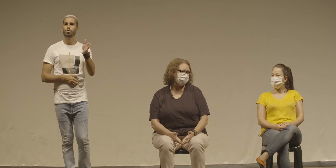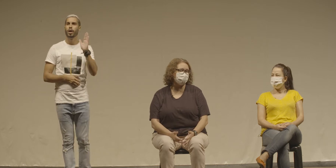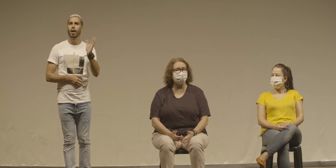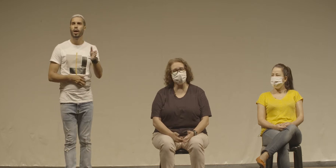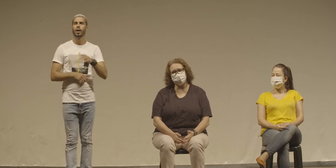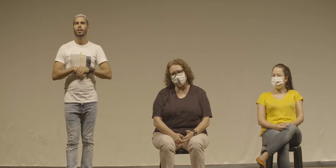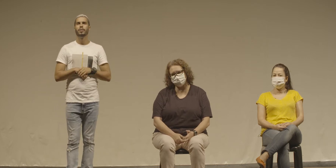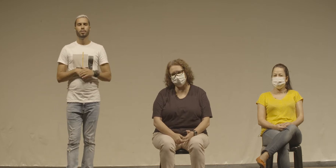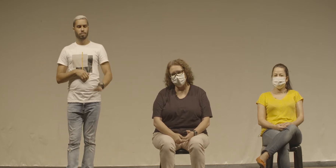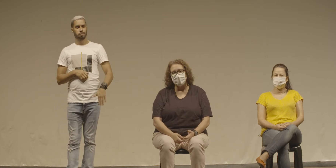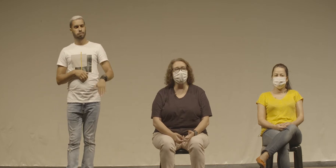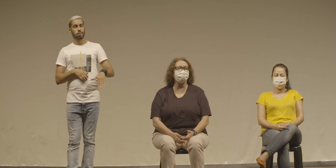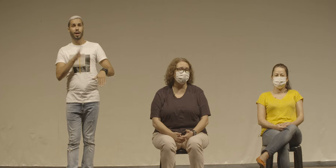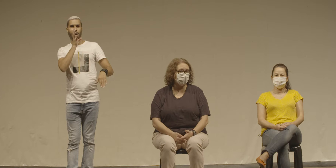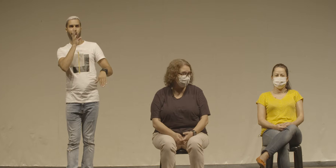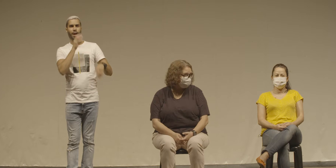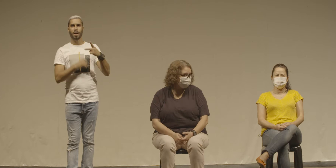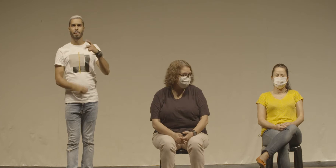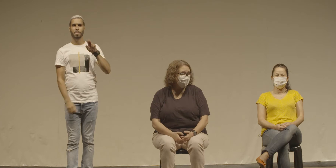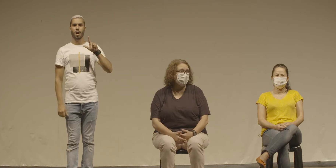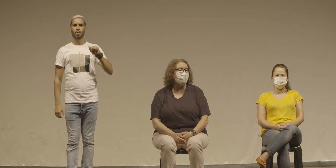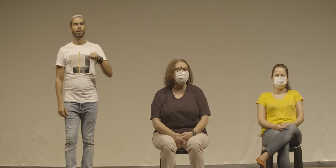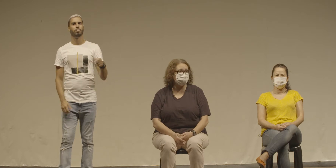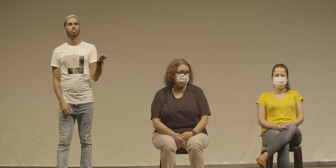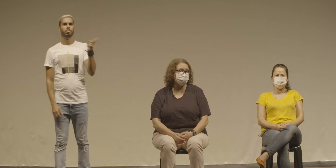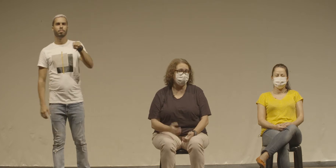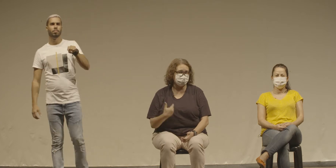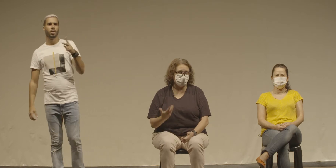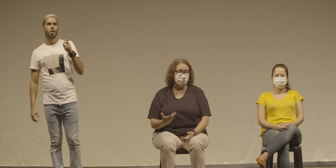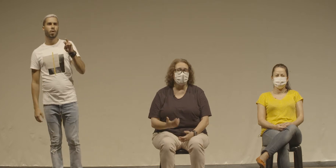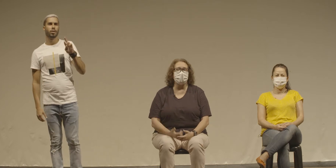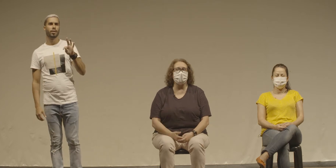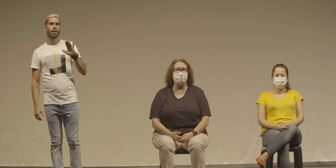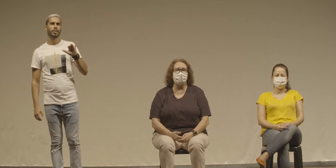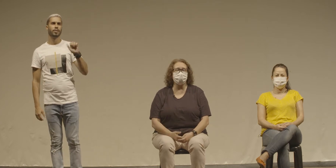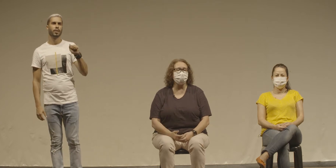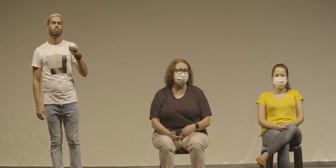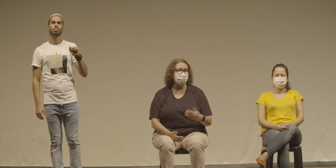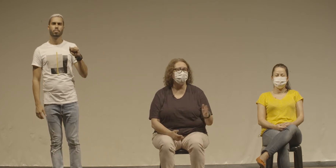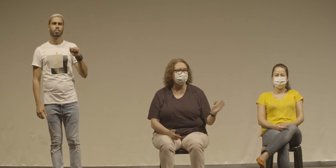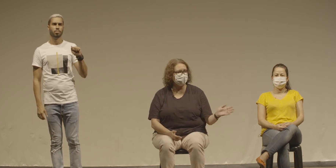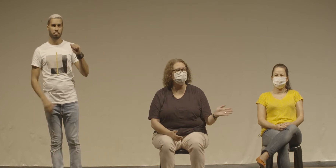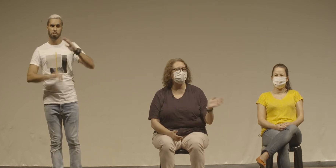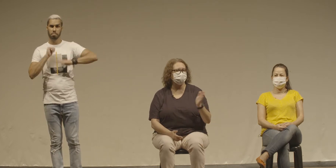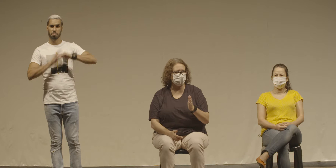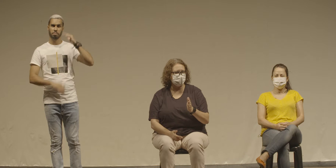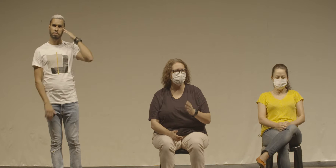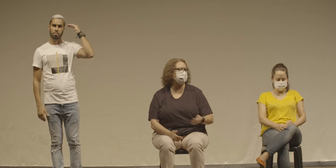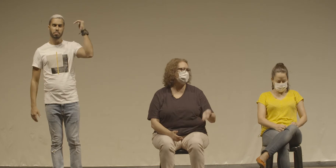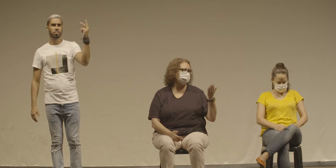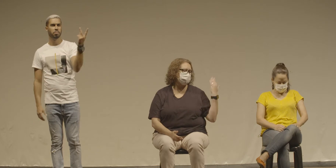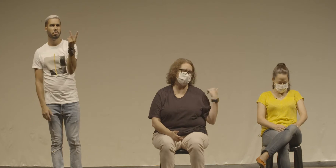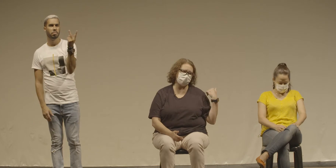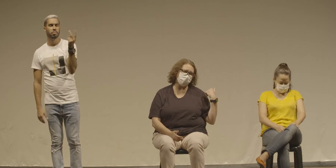Paula, assistindo Hortência, torcendo para elas. Elas, por si, já tinham um certo